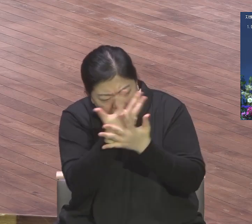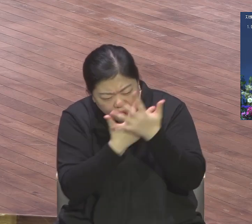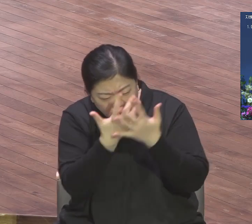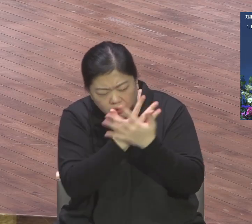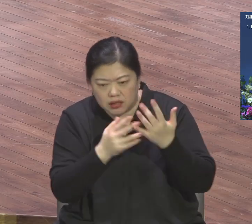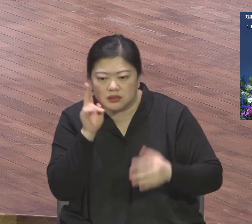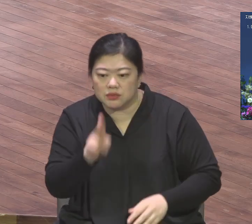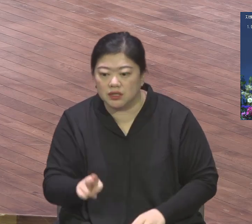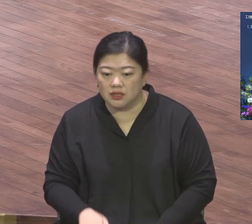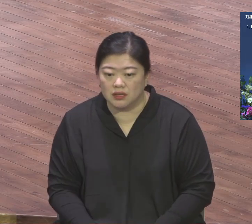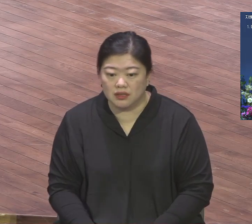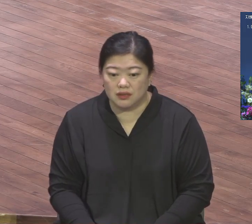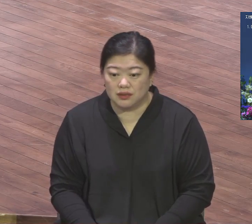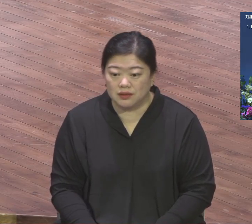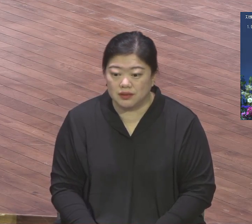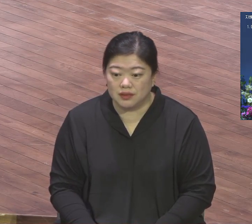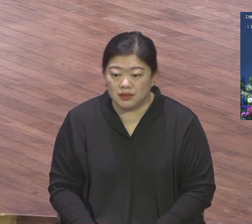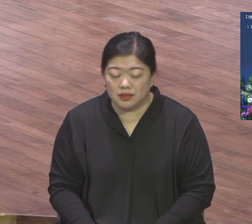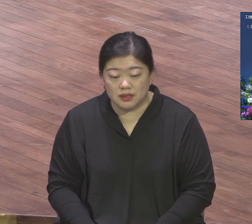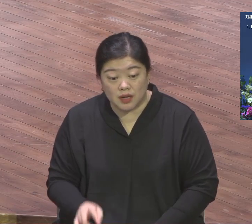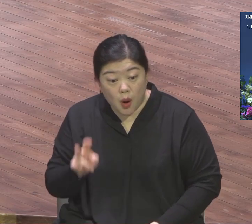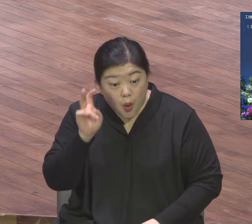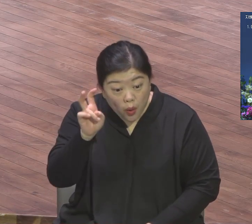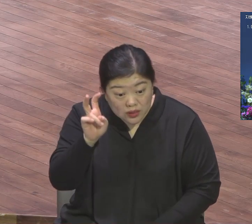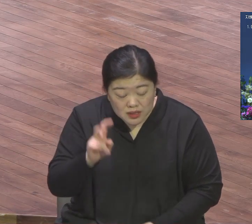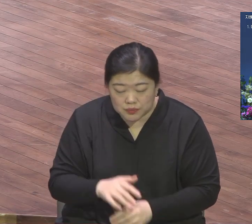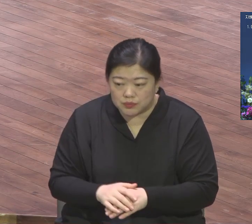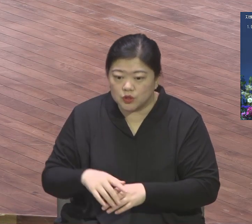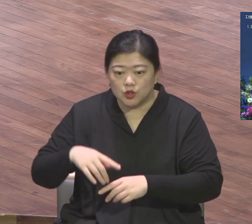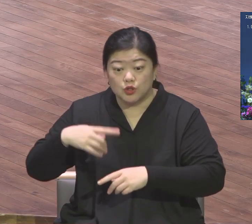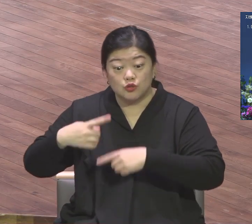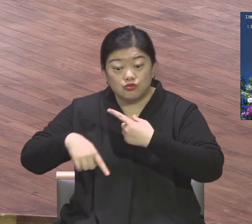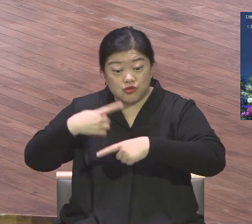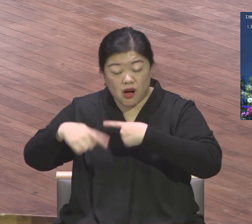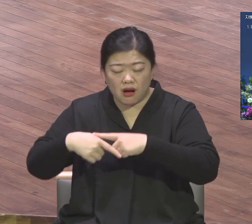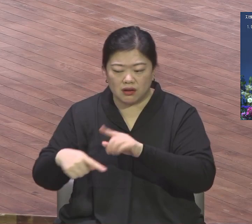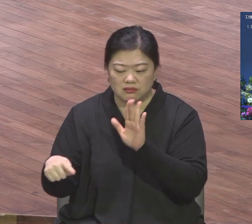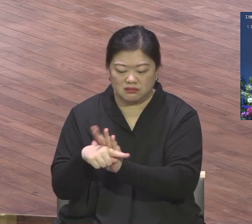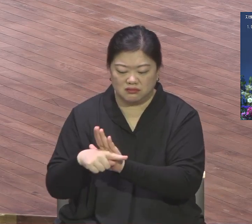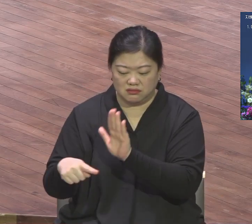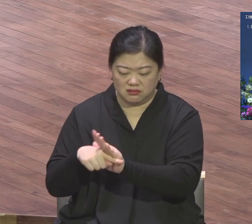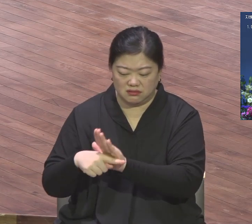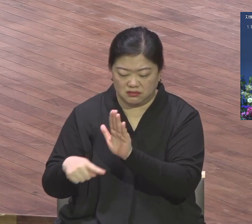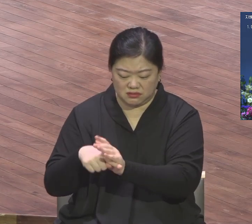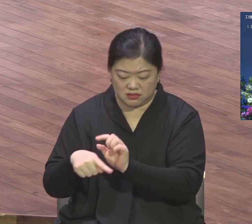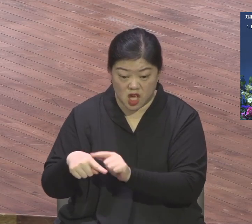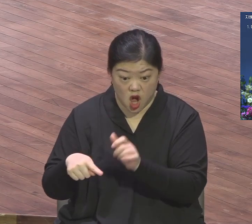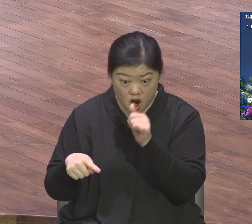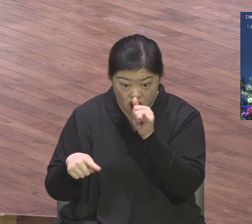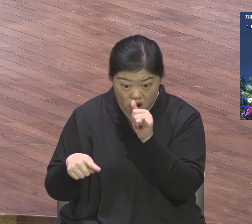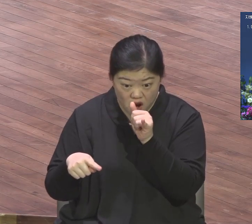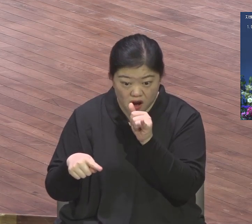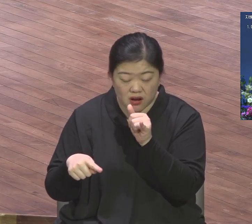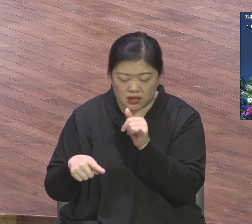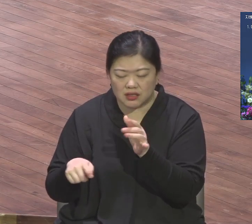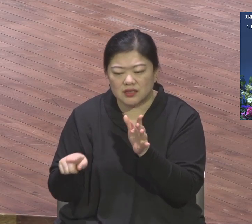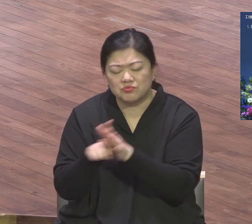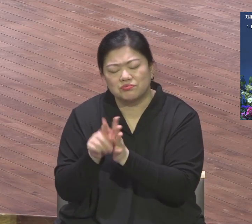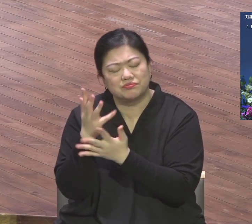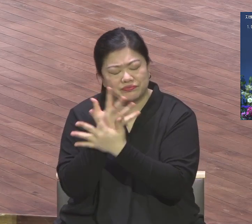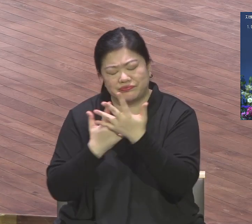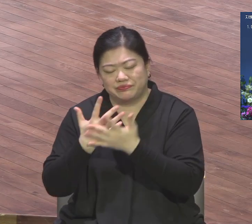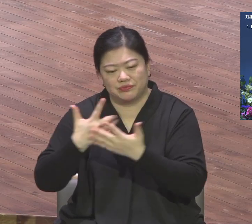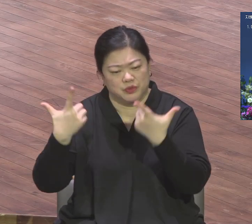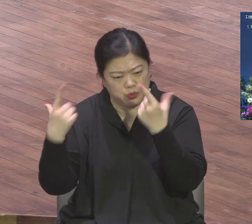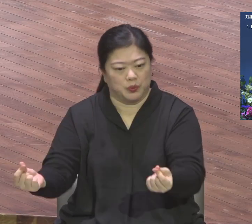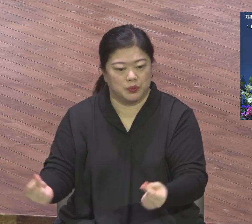부정적인 불신앙입니다. 근데 부정적인 말을 자꾸 하는 사람들은요. 그 신앙 없는 사람이에요. 신앙 없단 말이 무슨